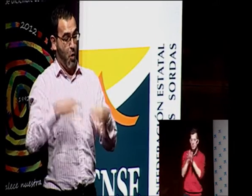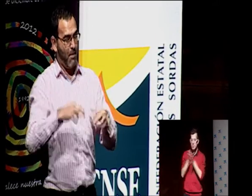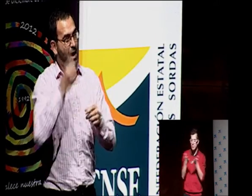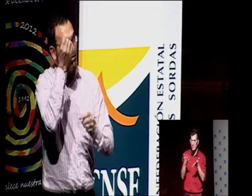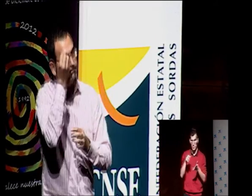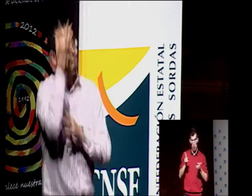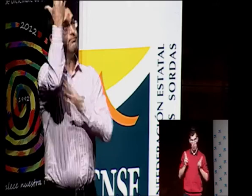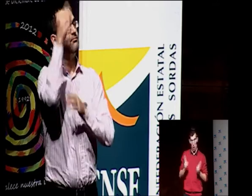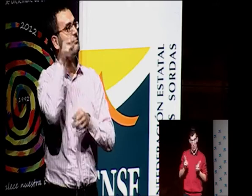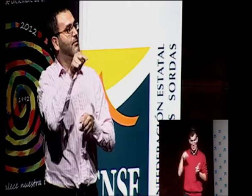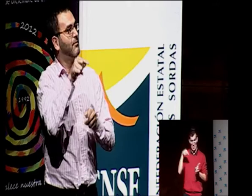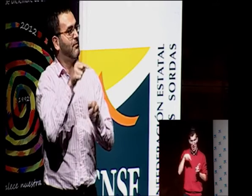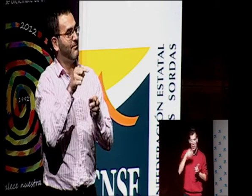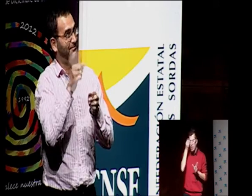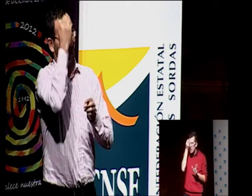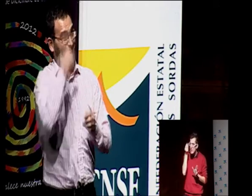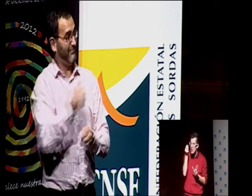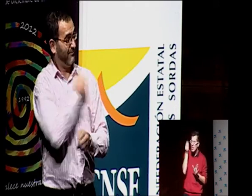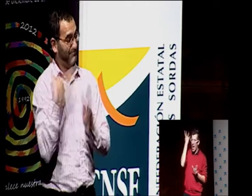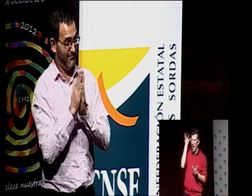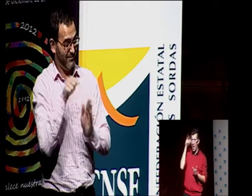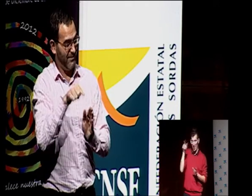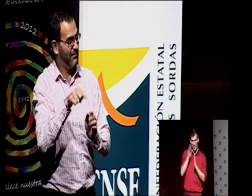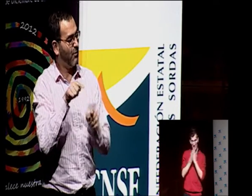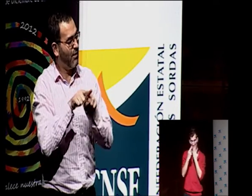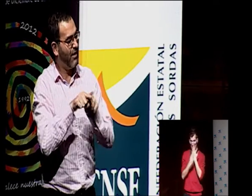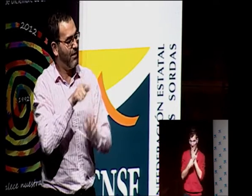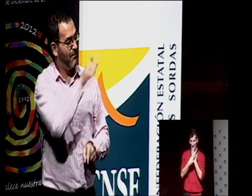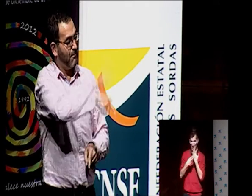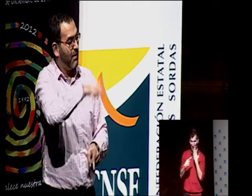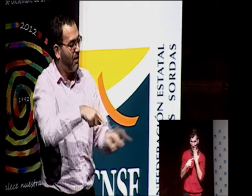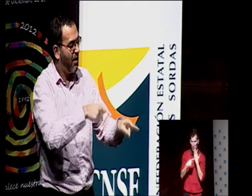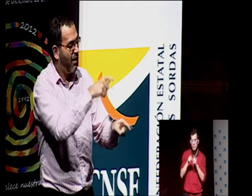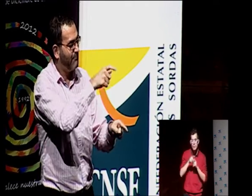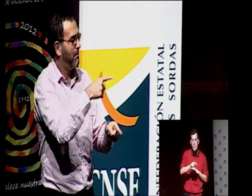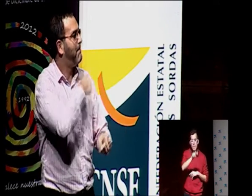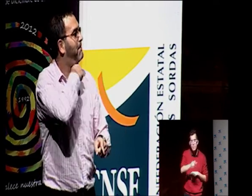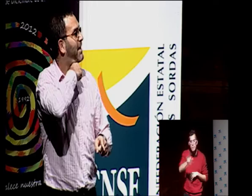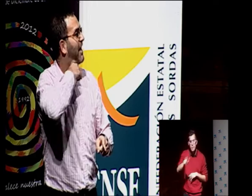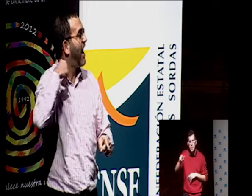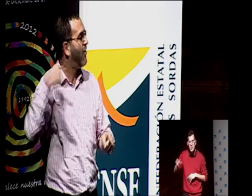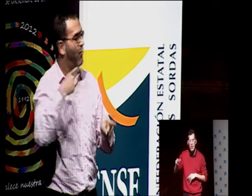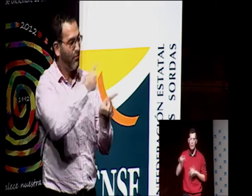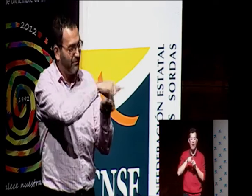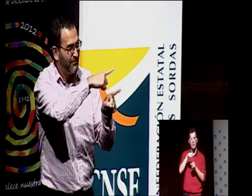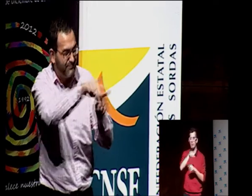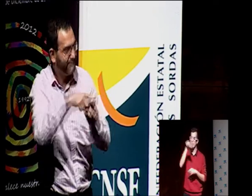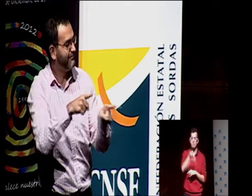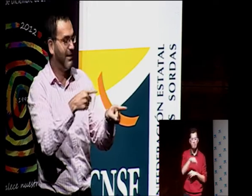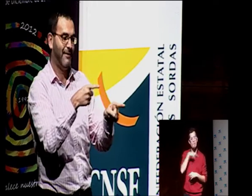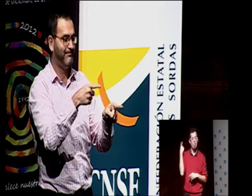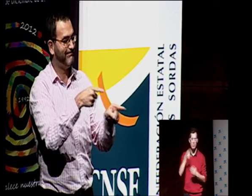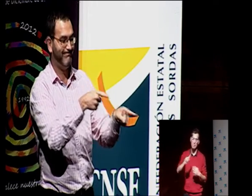pensamiento no cuando tú comentabas hacías ese símil con la Biblia no con